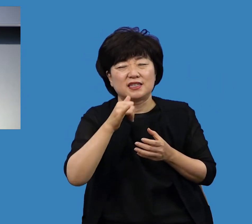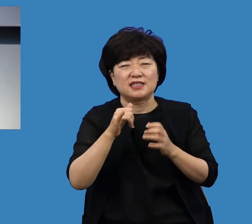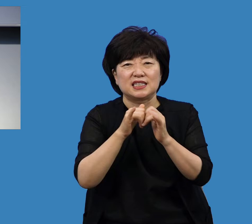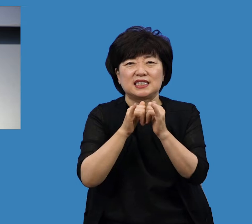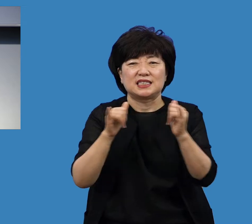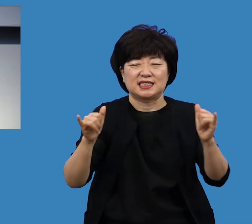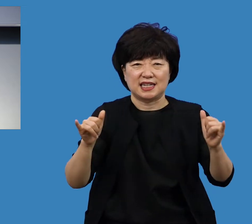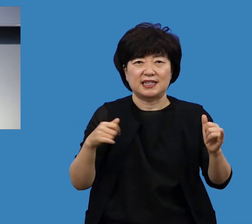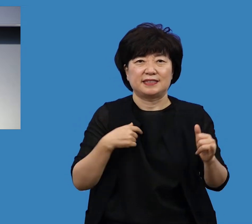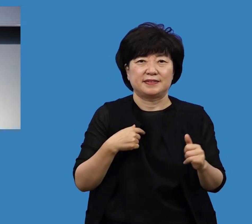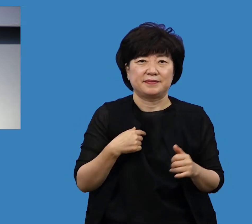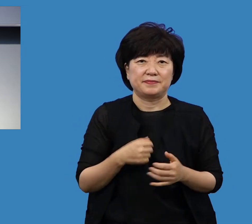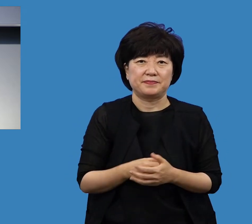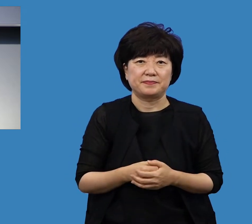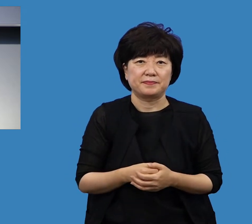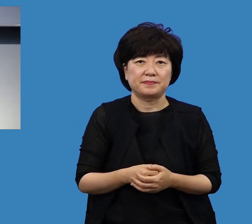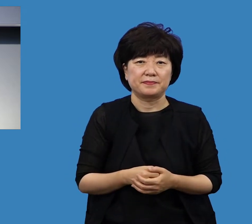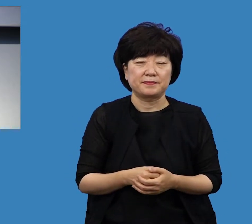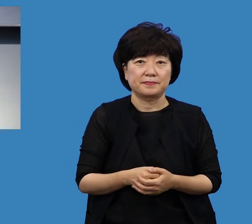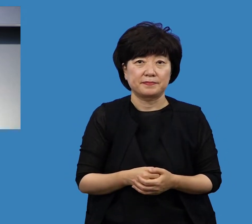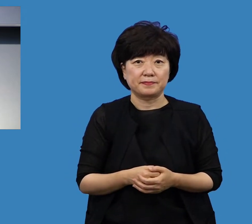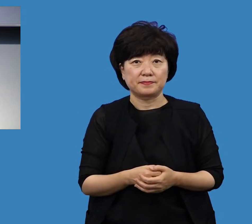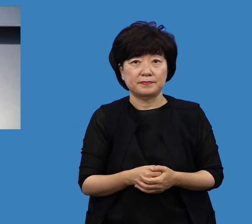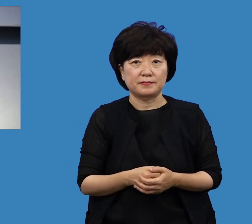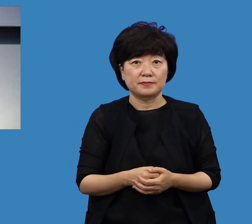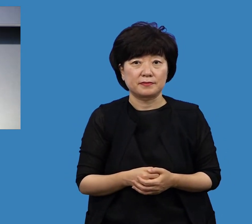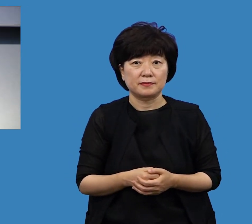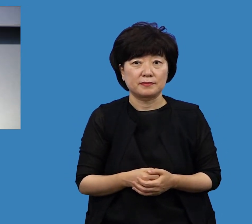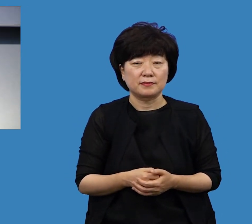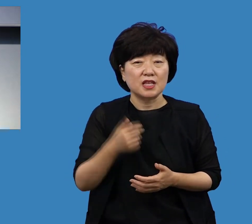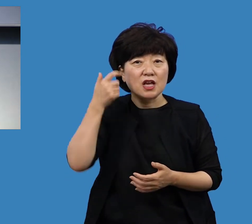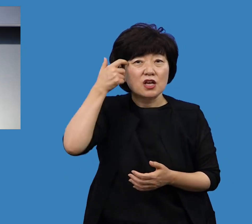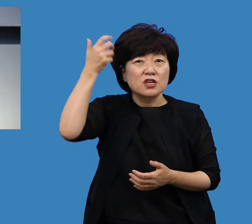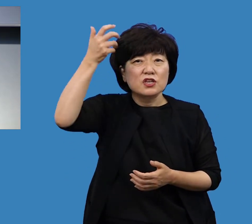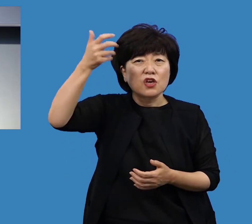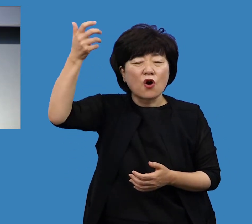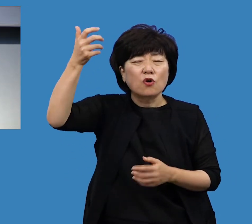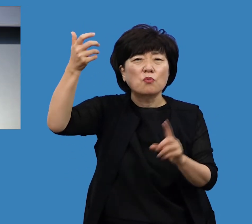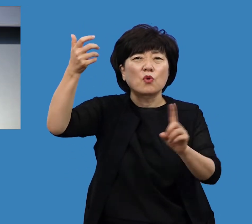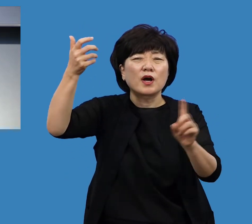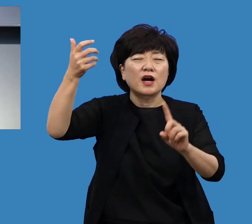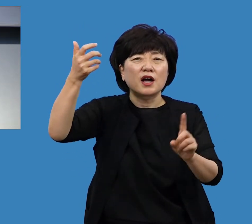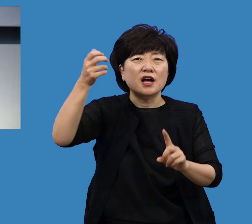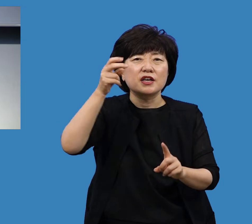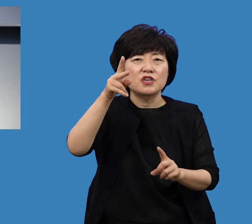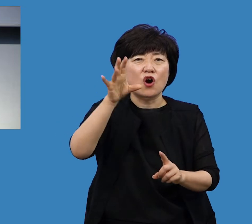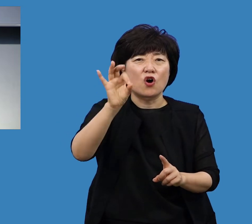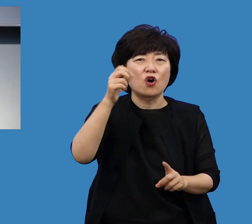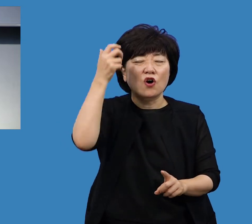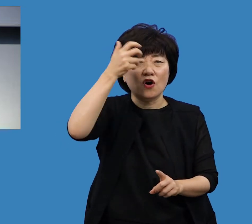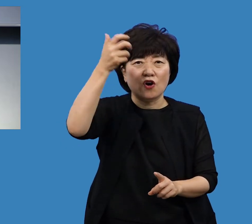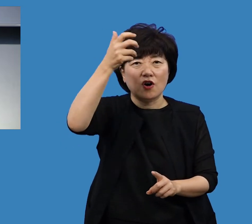어떤 특징입니다. 자, 그렇다면 이 영이라고 하는 게 도대체 뭐냐?